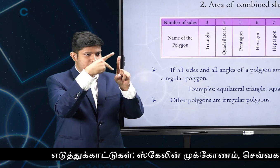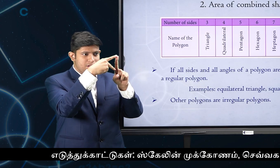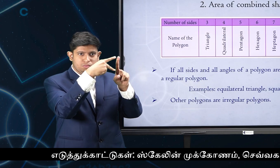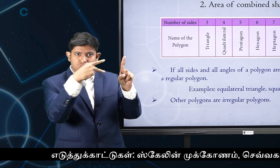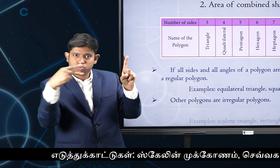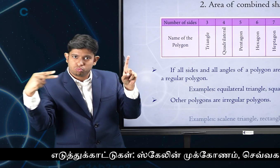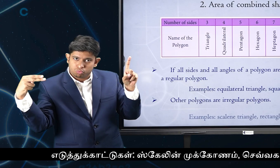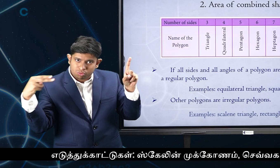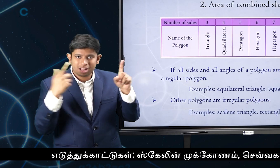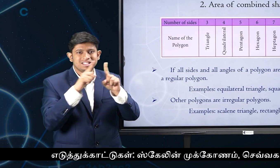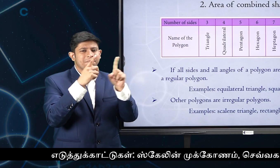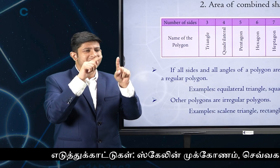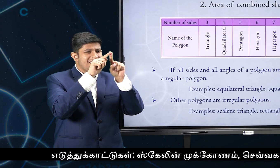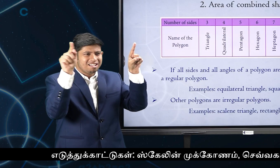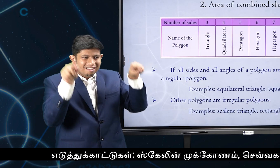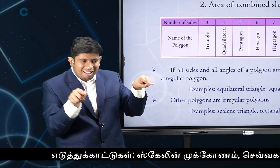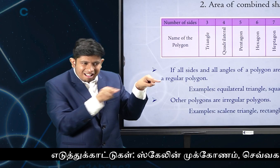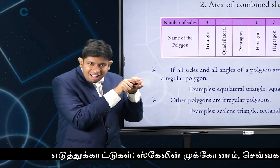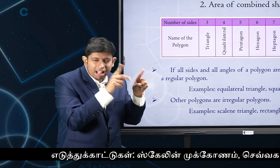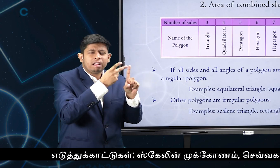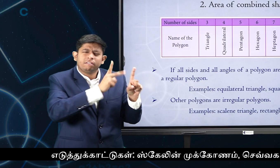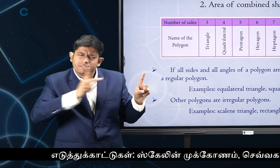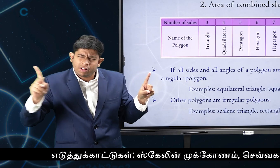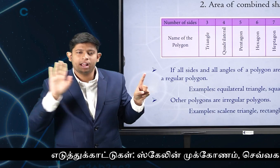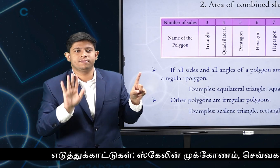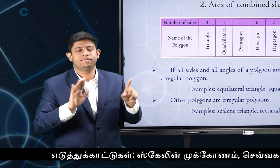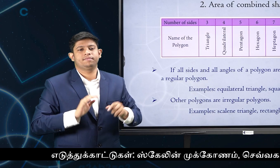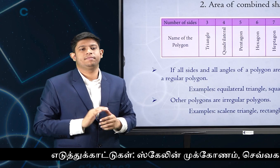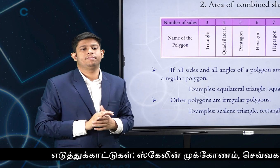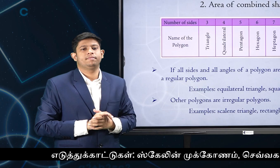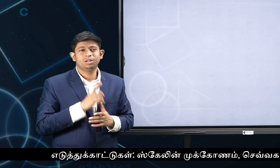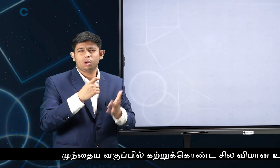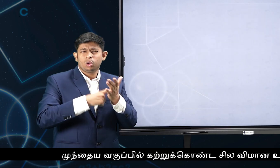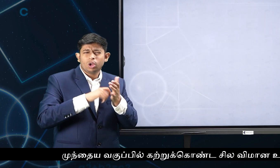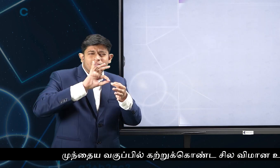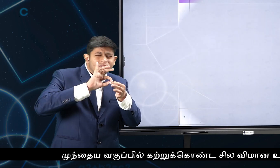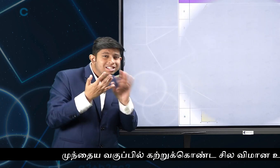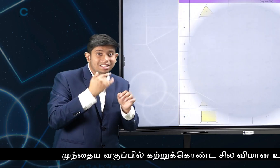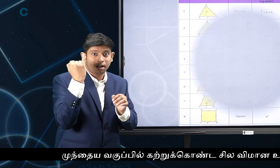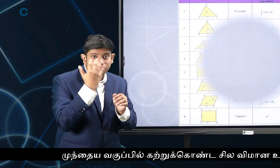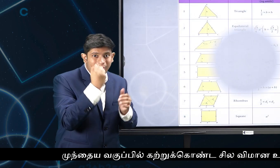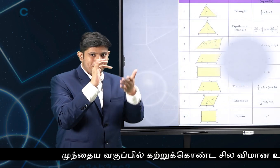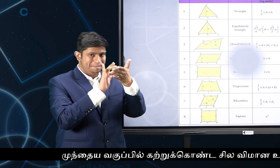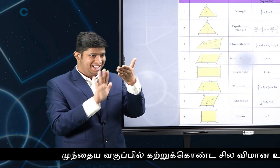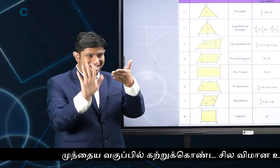எடுத்துக்காட்டுகள்: ஸ்கேலின் முக்கோணம், செவ்வகம் போன்றவை. முந்தைய வகுப்பில் கற்றுக்கொண்ட